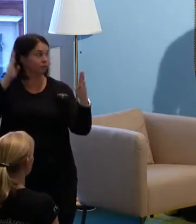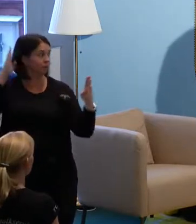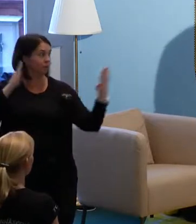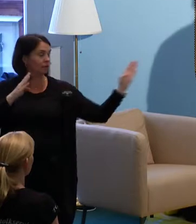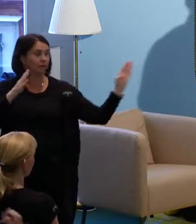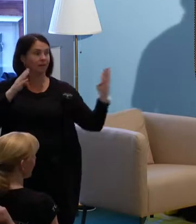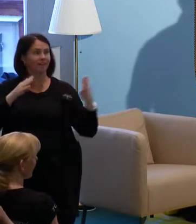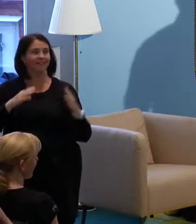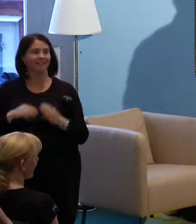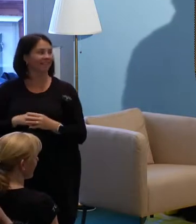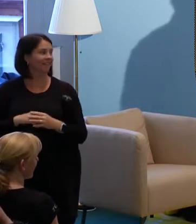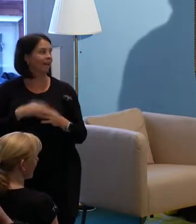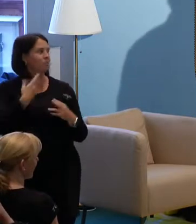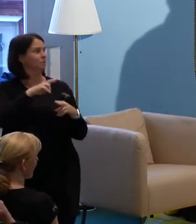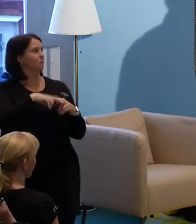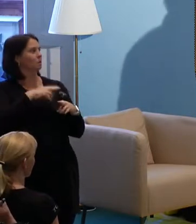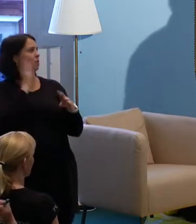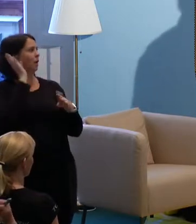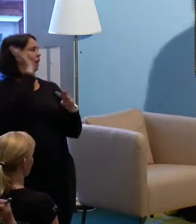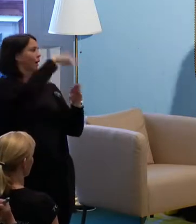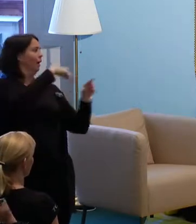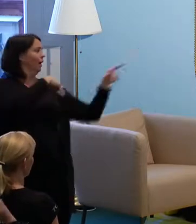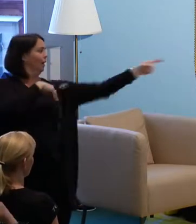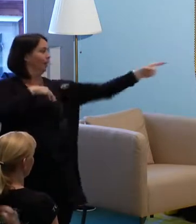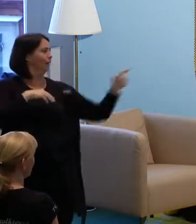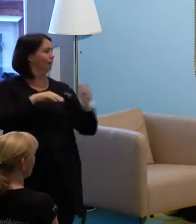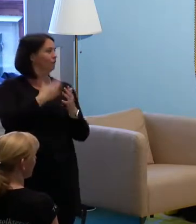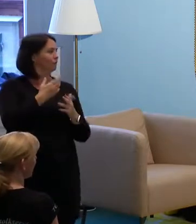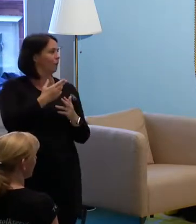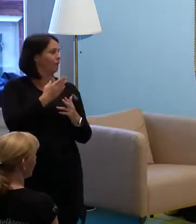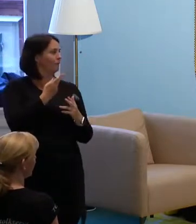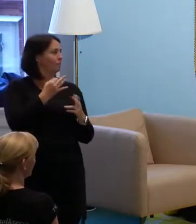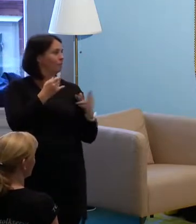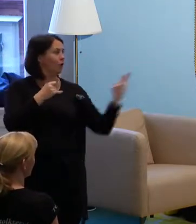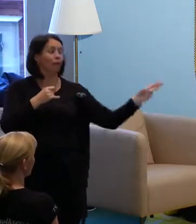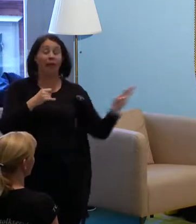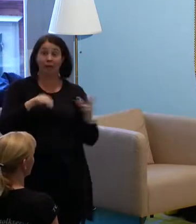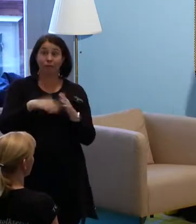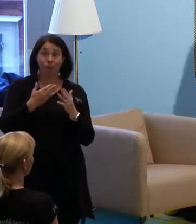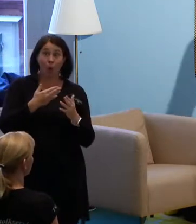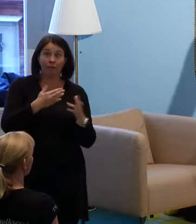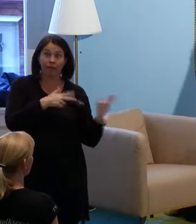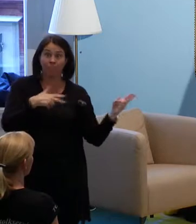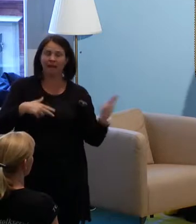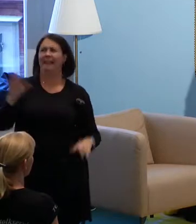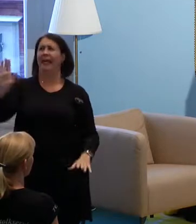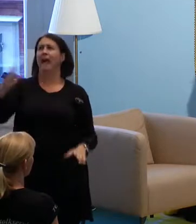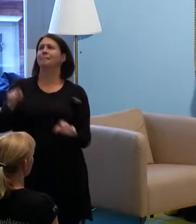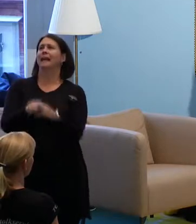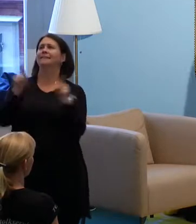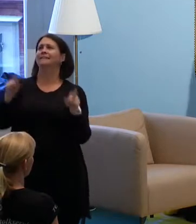Ni pekar på en som sitter där ute och äter wienerbröd. Är du från Danmark? Nej, men nästan, sa han